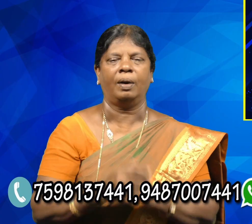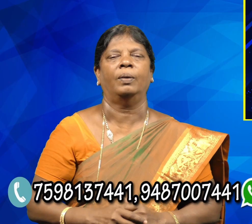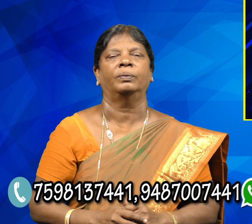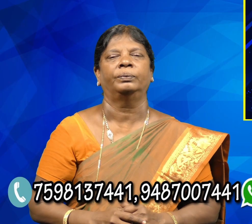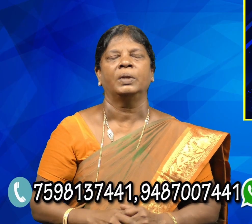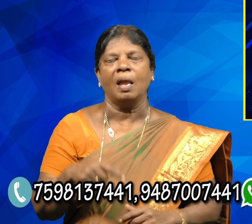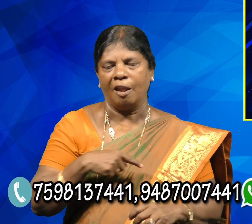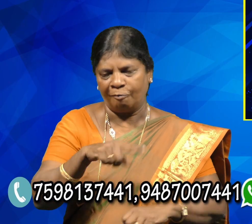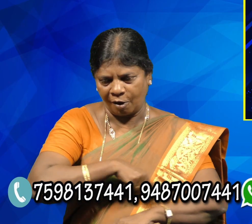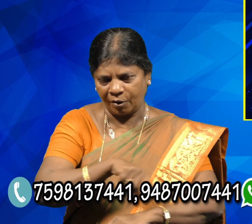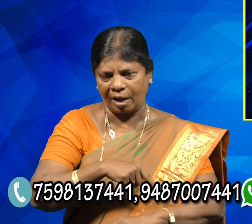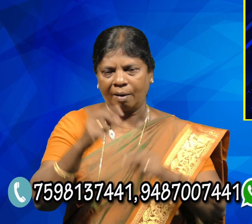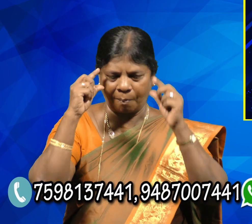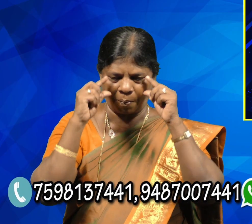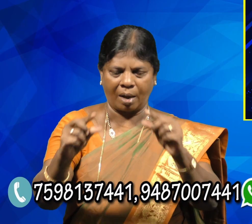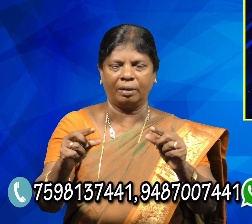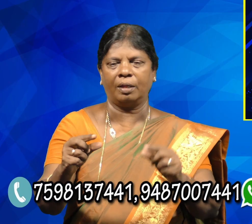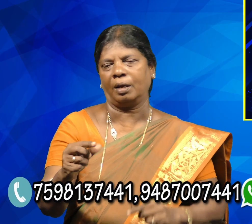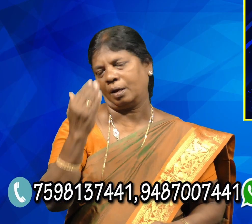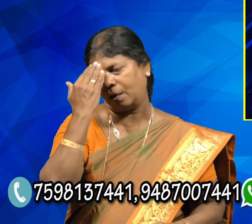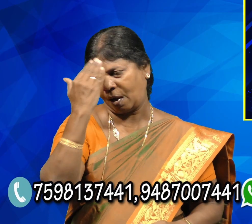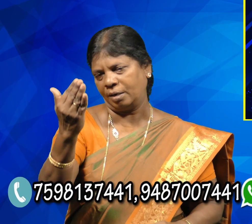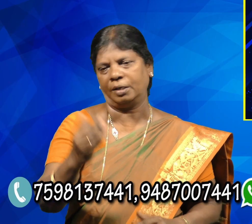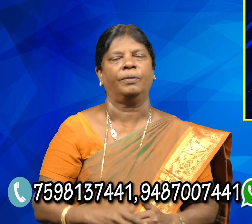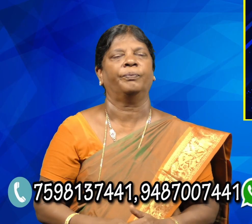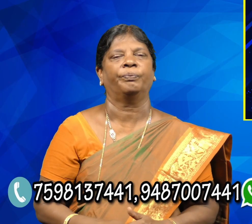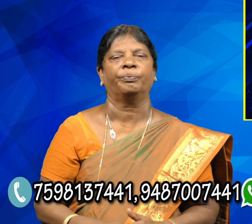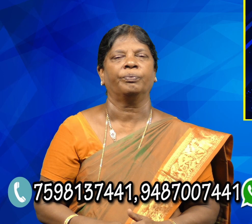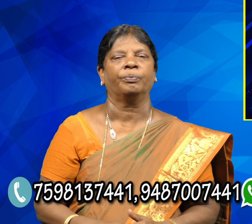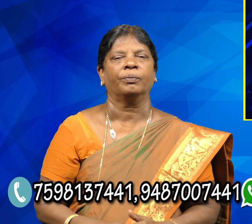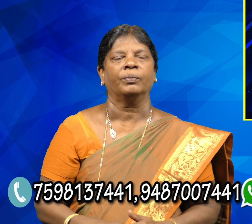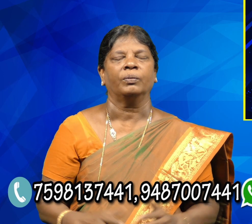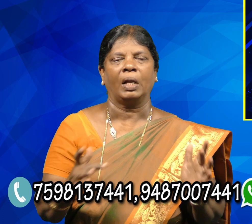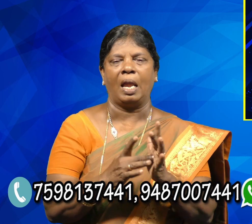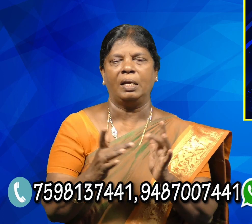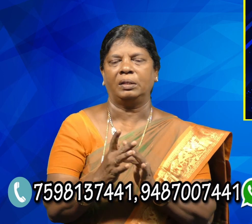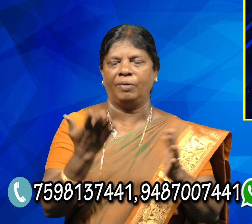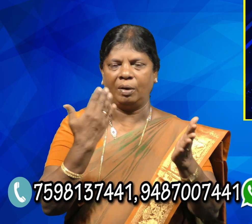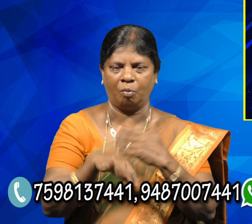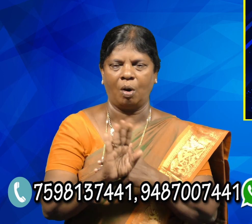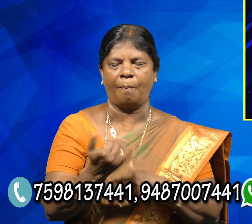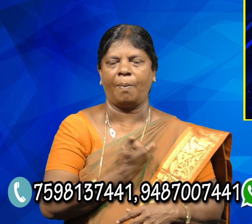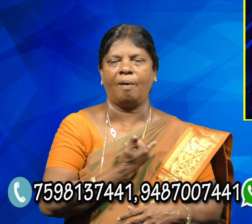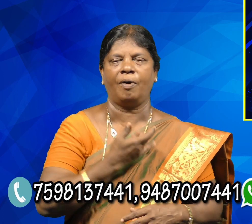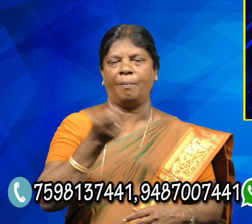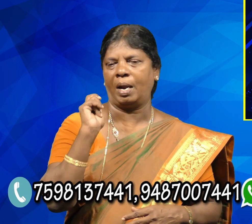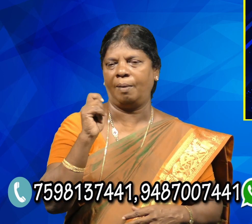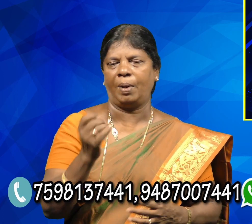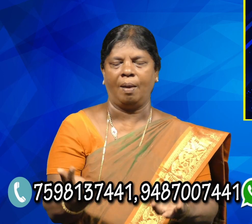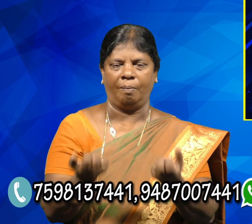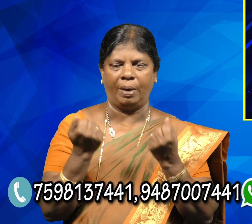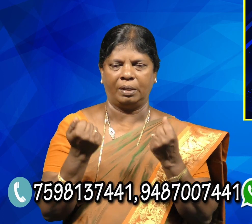tv@lala.org.in. இவ்வளவு நேரம் இந்நிகழ்ச்சியை கண்டு கழித்தமைக்கு நன்றி. இயேசுவின் மூலம் பாவ